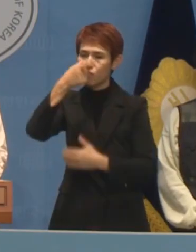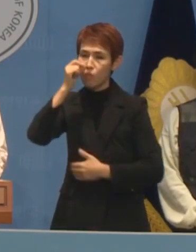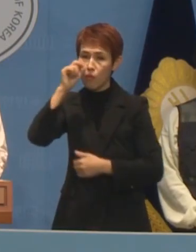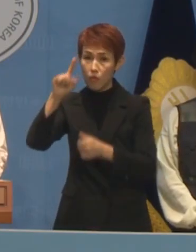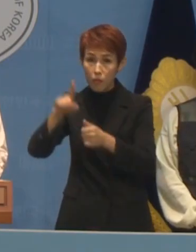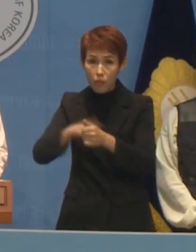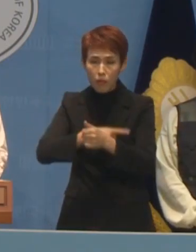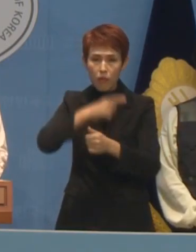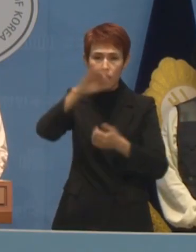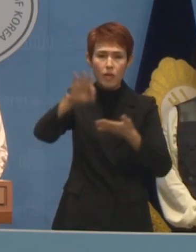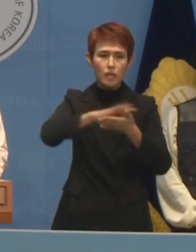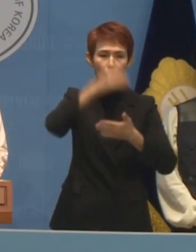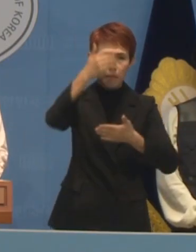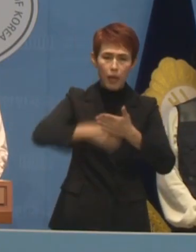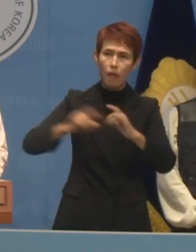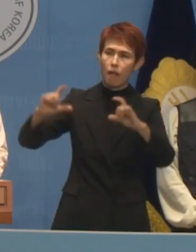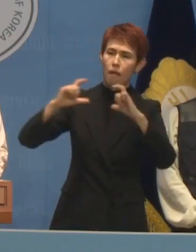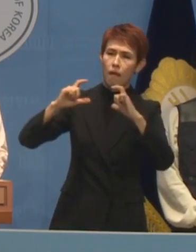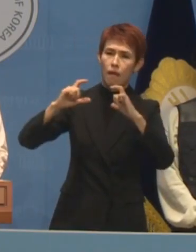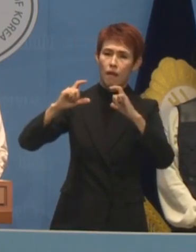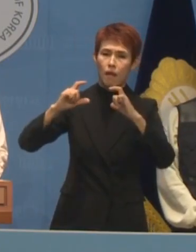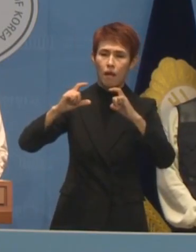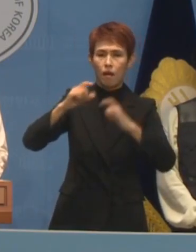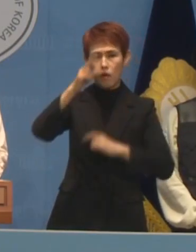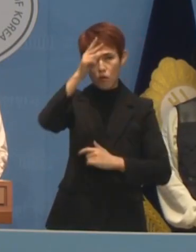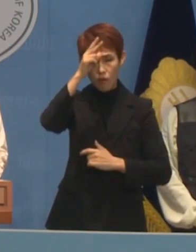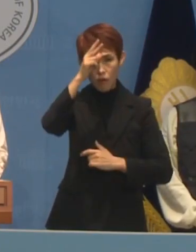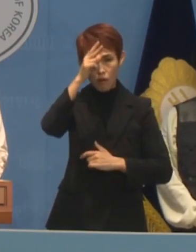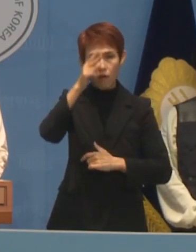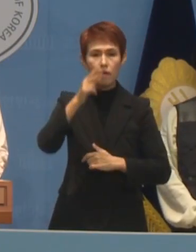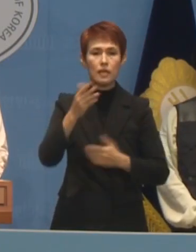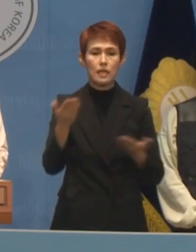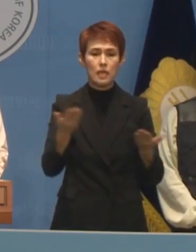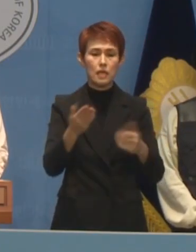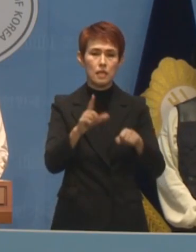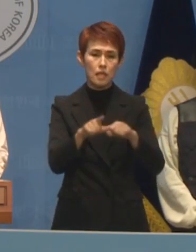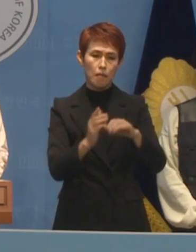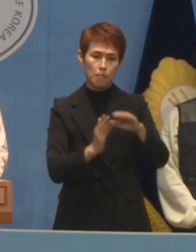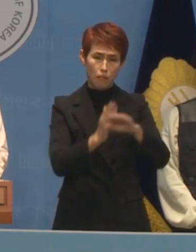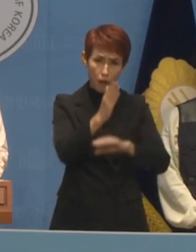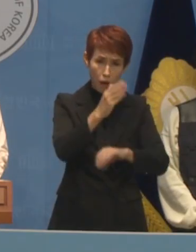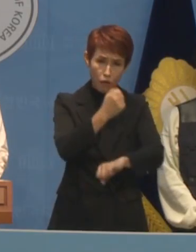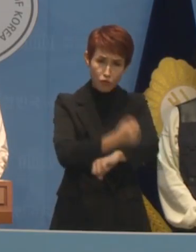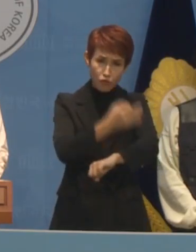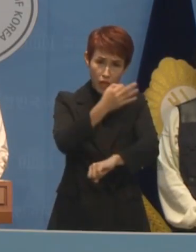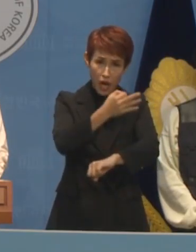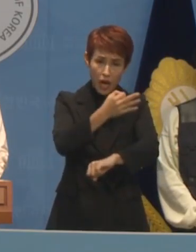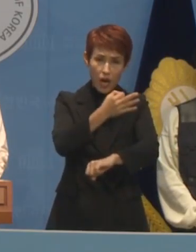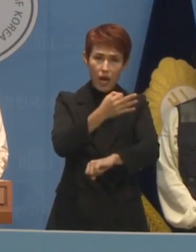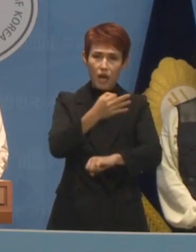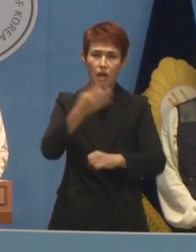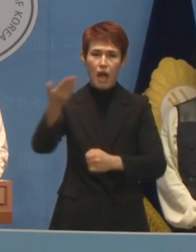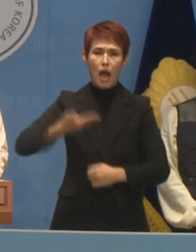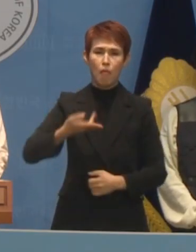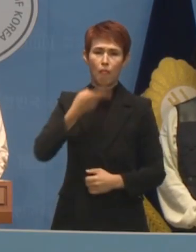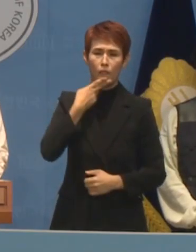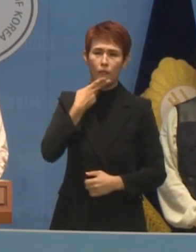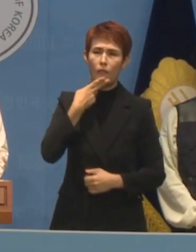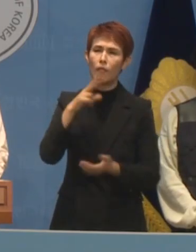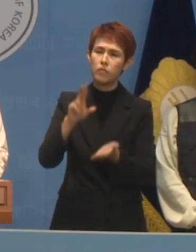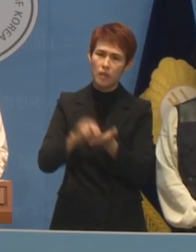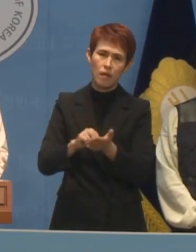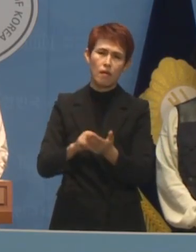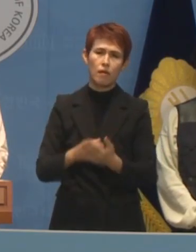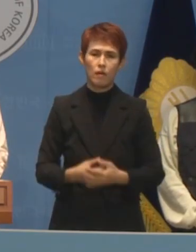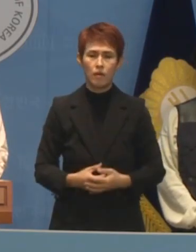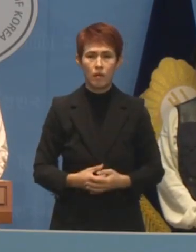받은 해수부가 청원경찰들의 초과근무 수당으로 그 예산 부족분을 메우려는 꼼수를 부리는 행태를